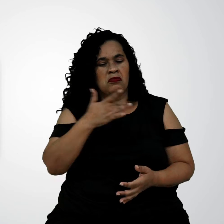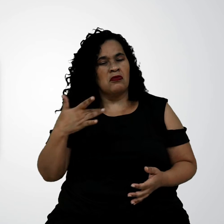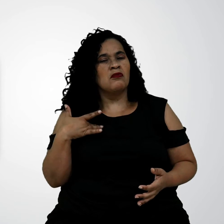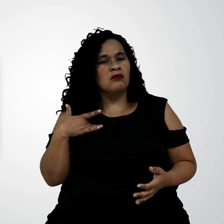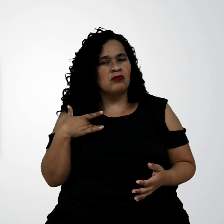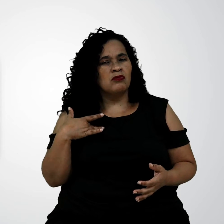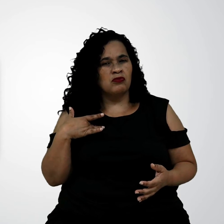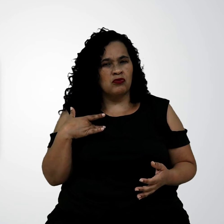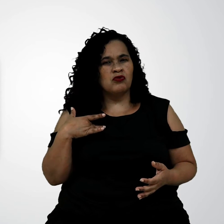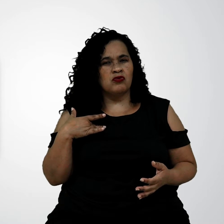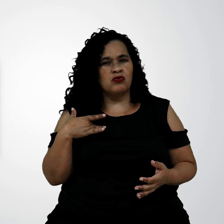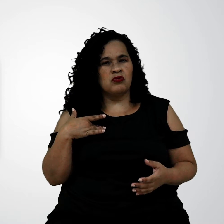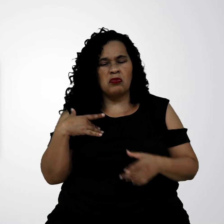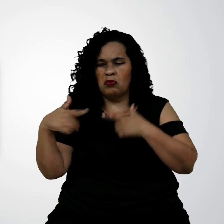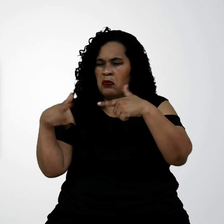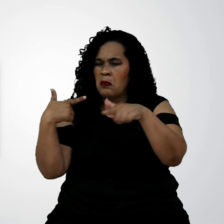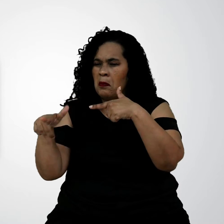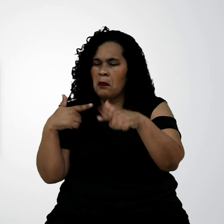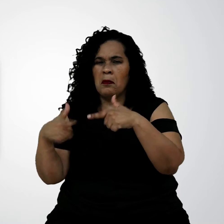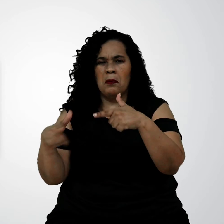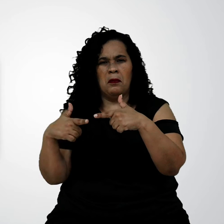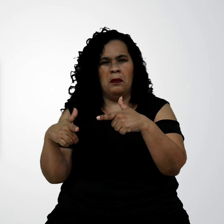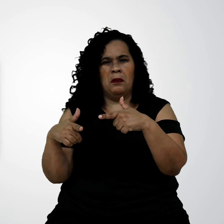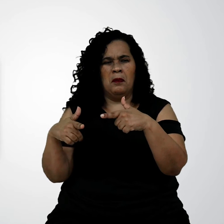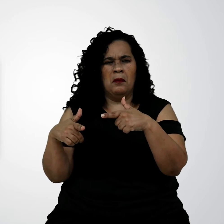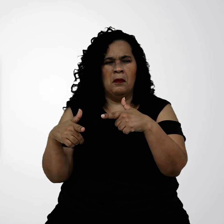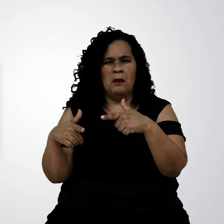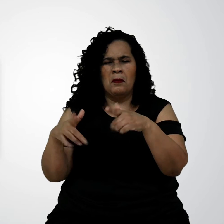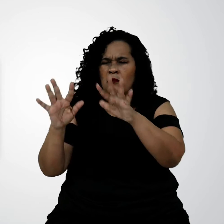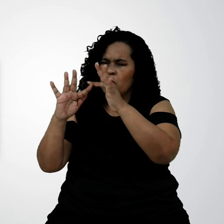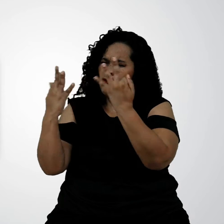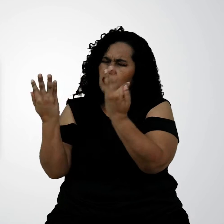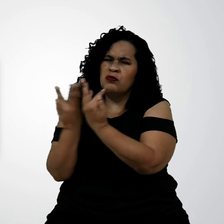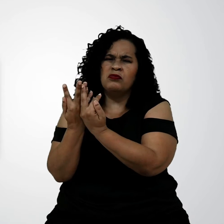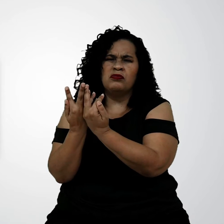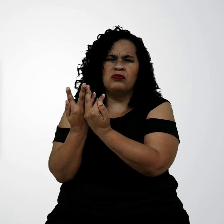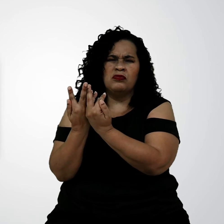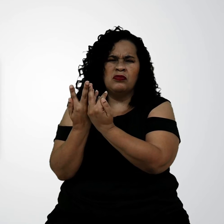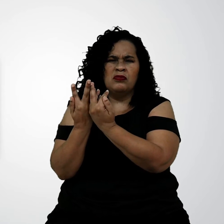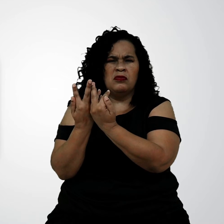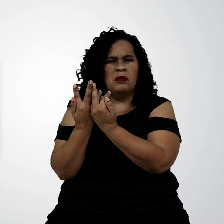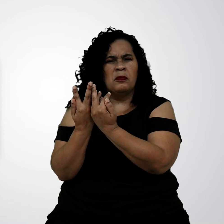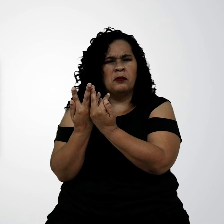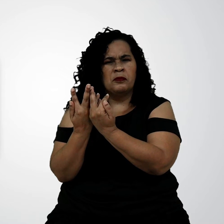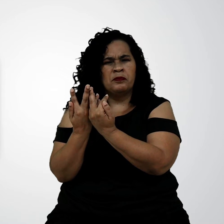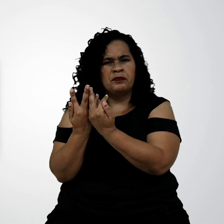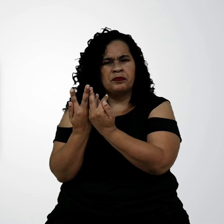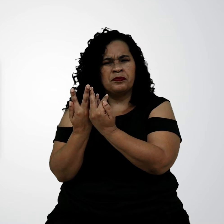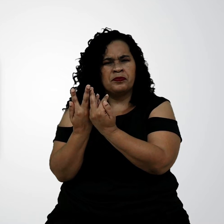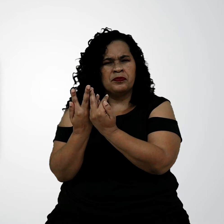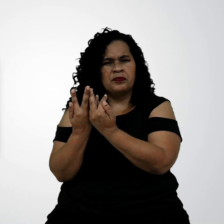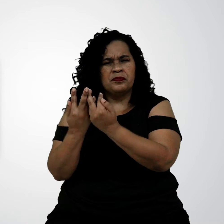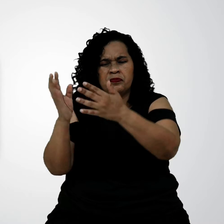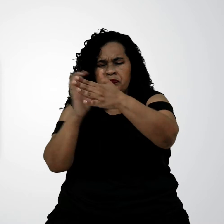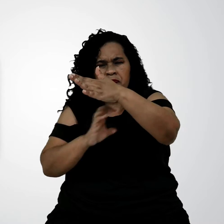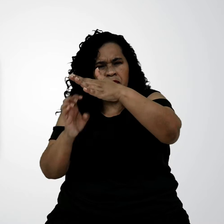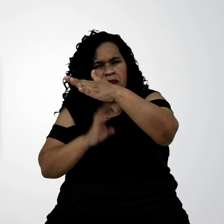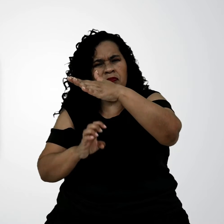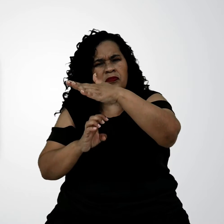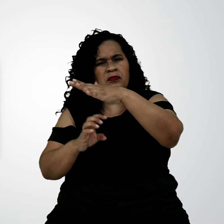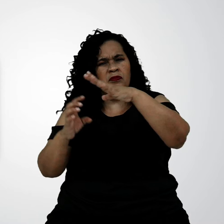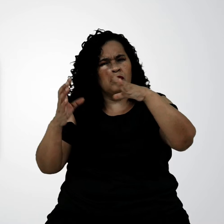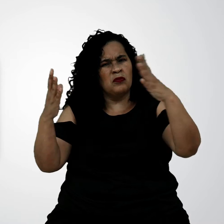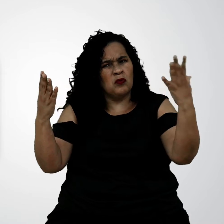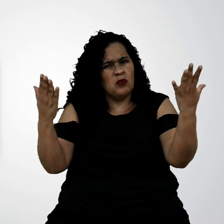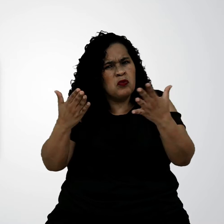tem problema no trabalho? Quem não tem problema na família? Quem não tem problema de ordem espiritual? Isso é normal, a